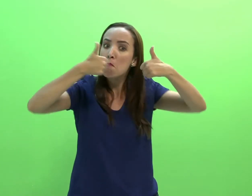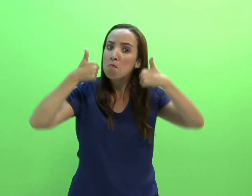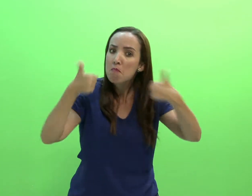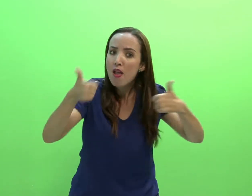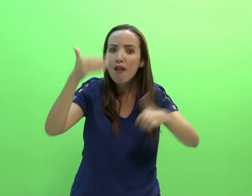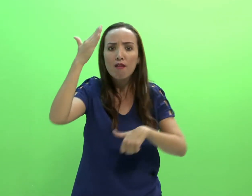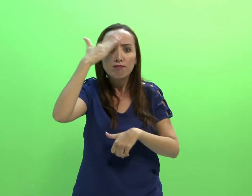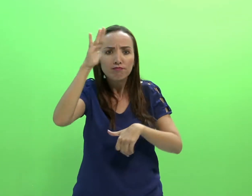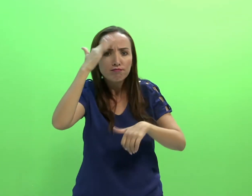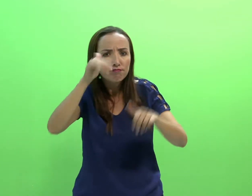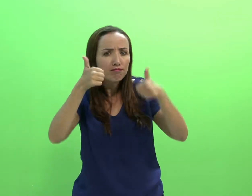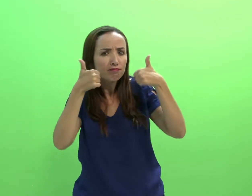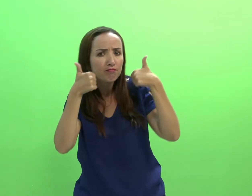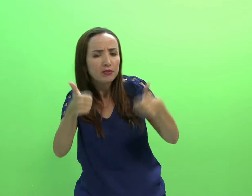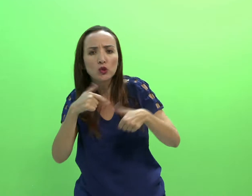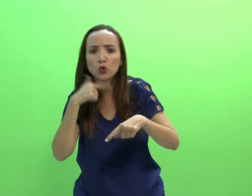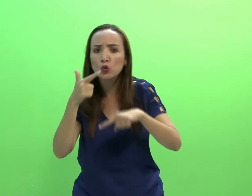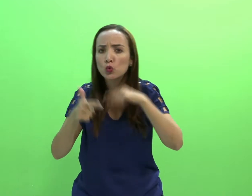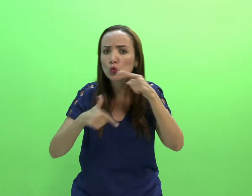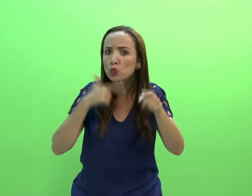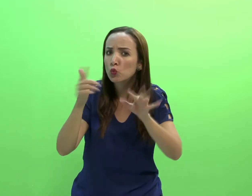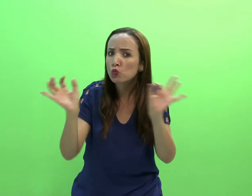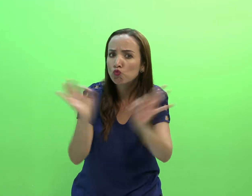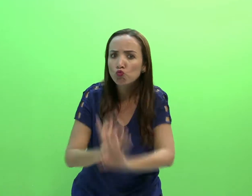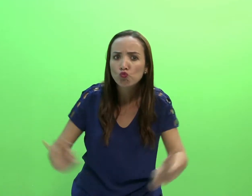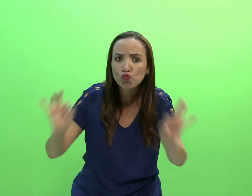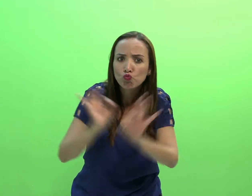3 para entender e não ter dúvidas.